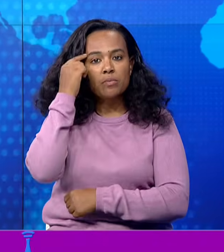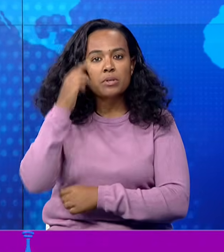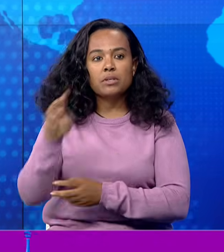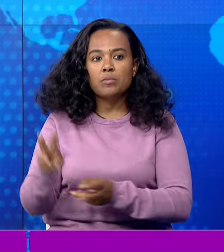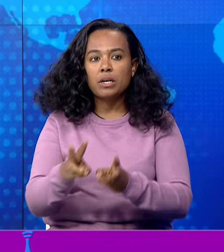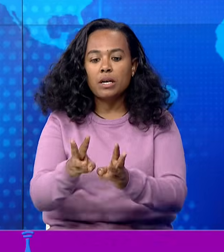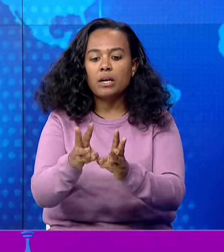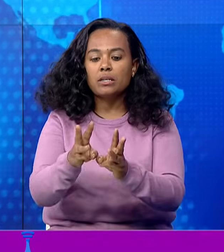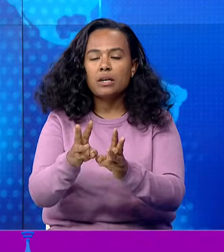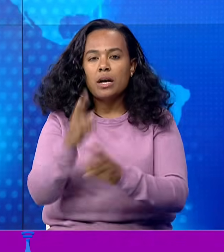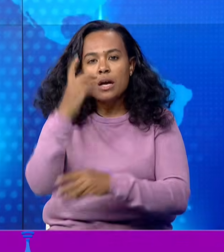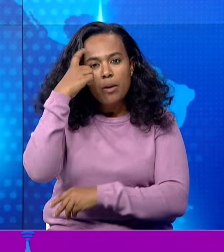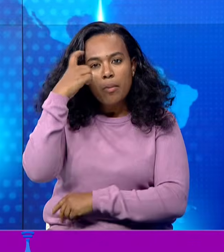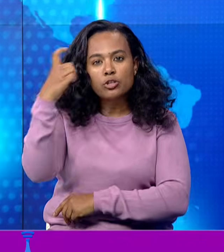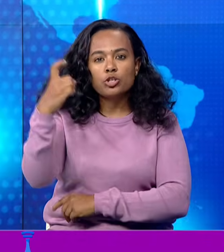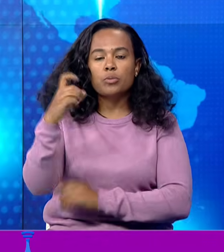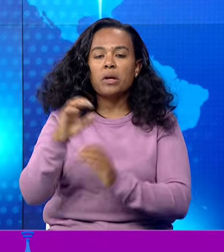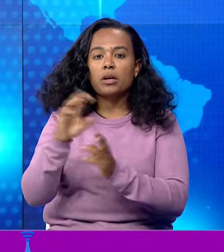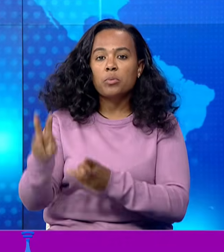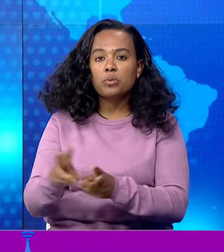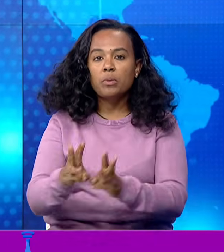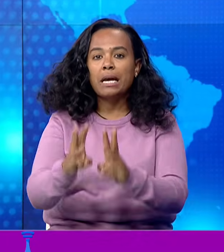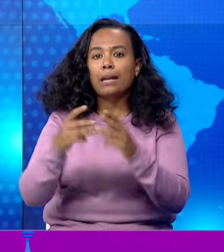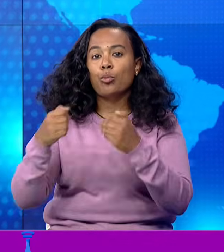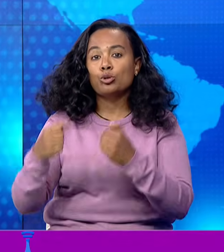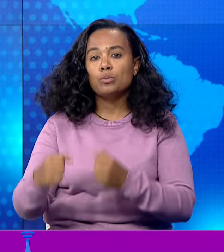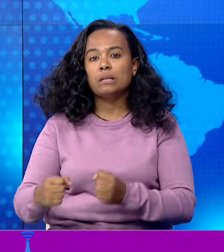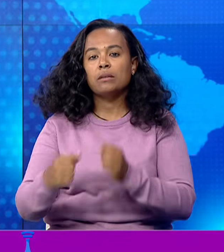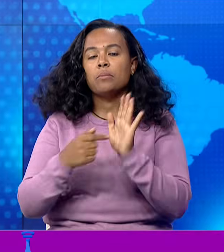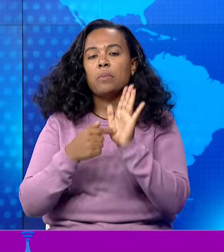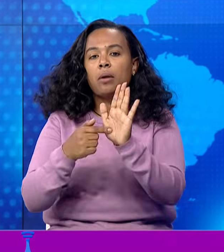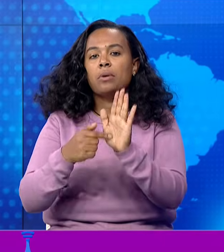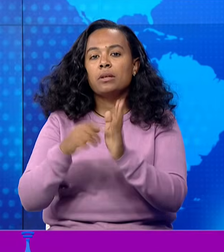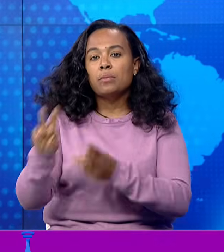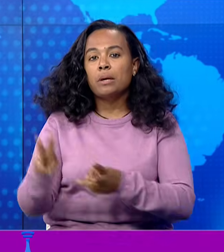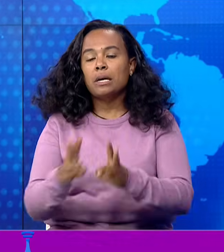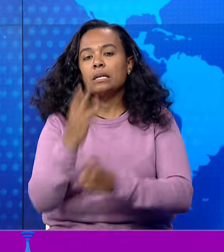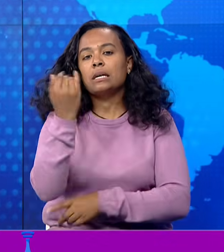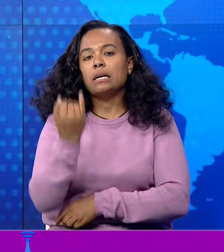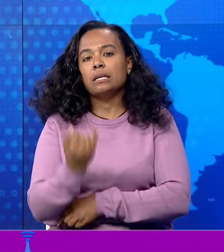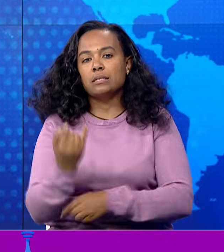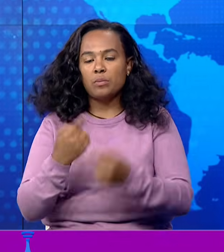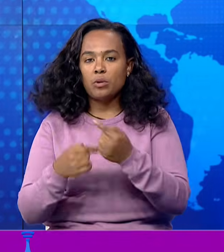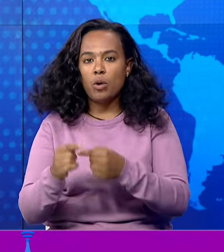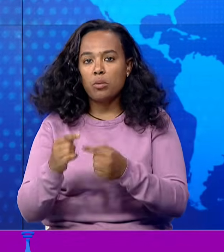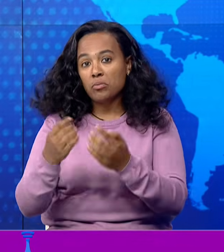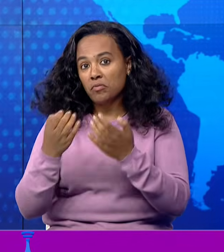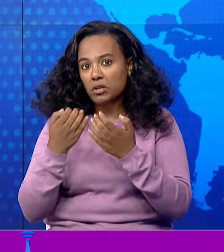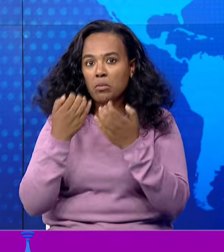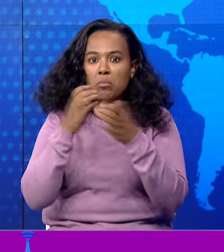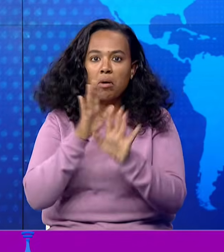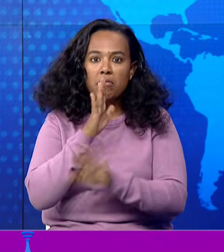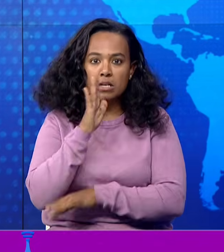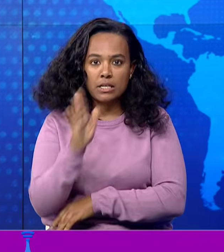መንገድ ኢማጂን የሚያደርግበትን መንገድ ፖሲቢሊቲን የሚያይበትን መንገድ እየቀረጸ መጥቷል። ብንፈልግም